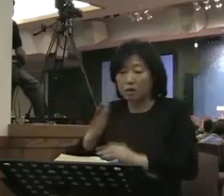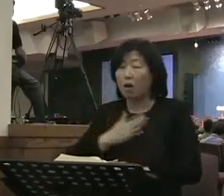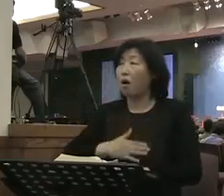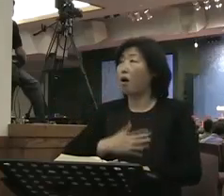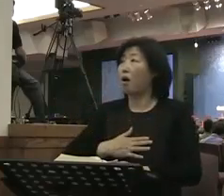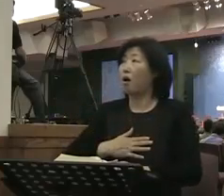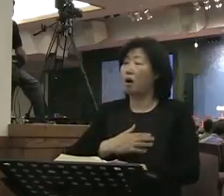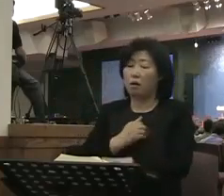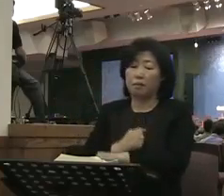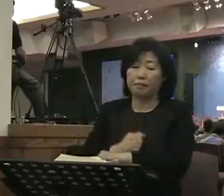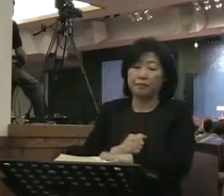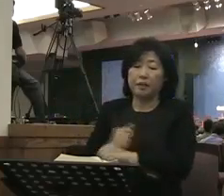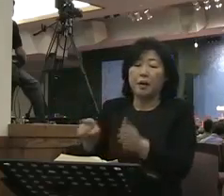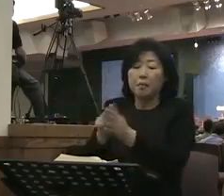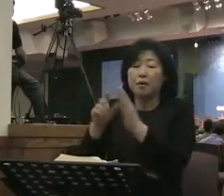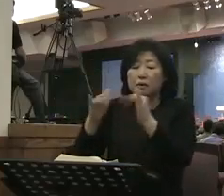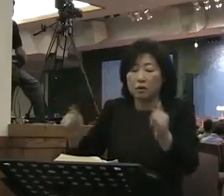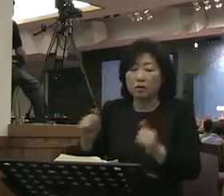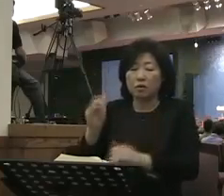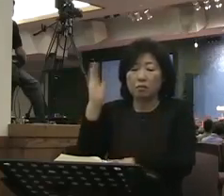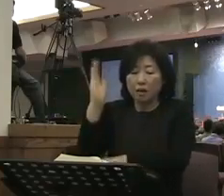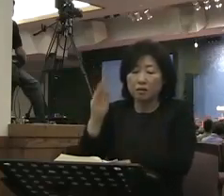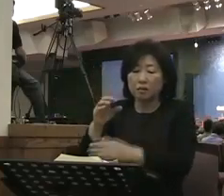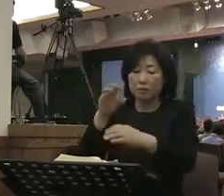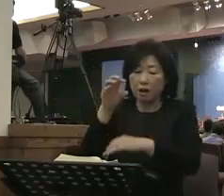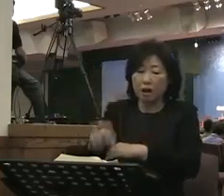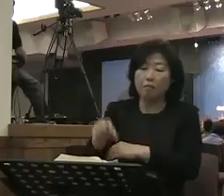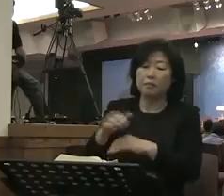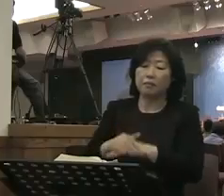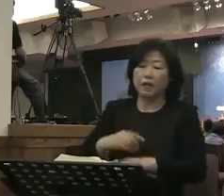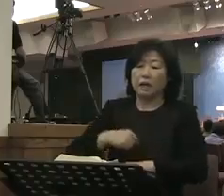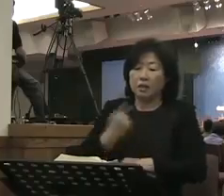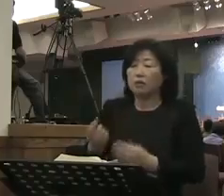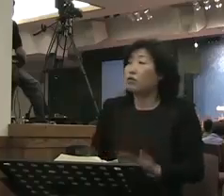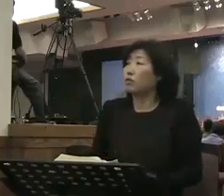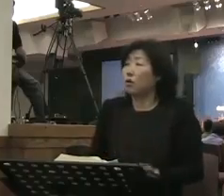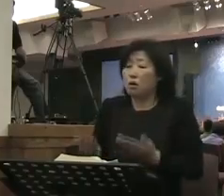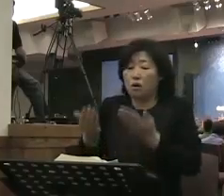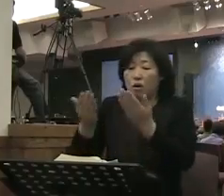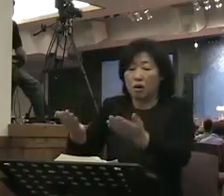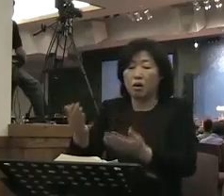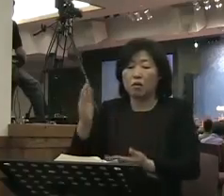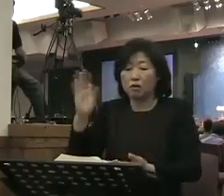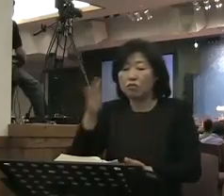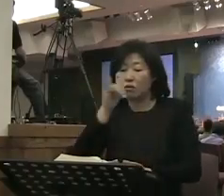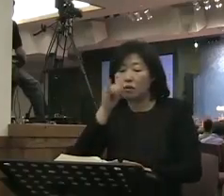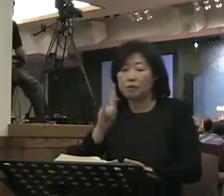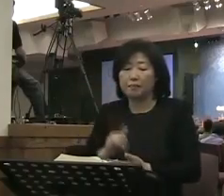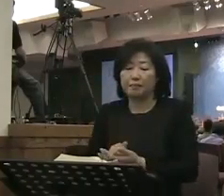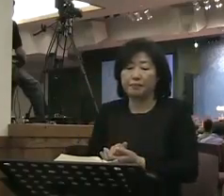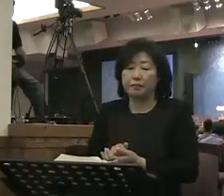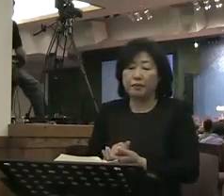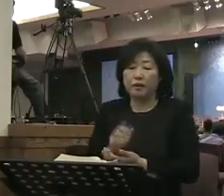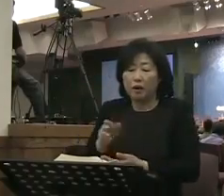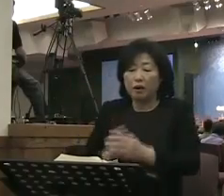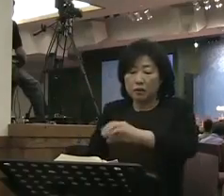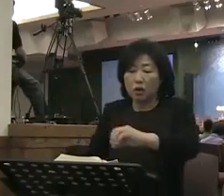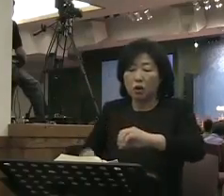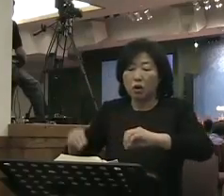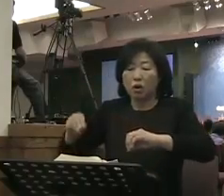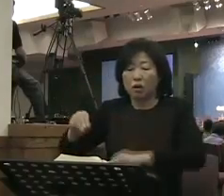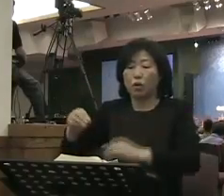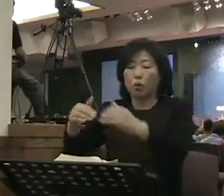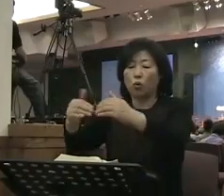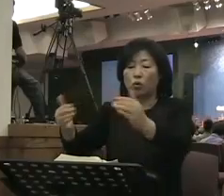그러한 백성들로 이 말씀 앞에서 우리 자신을 드려야 될 수 있습니다. 그러한 역전의